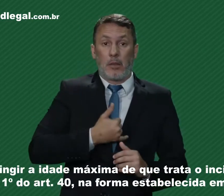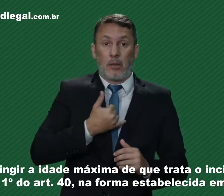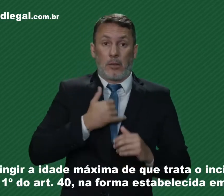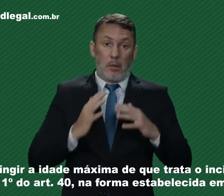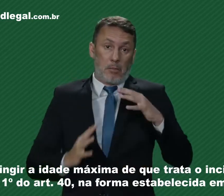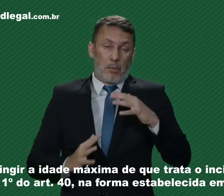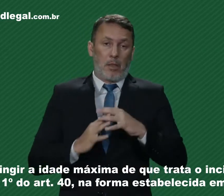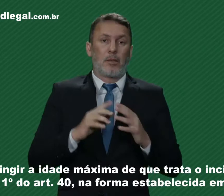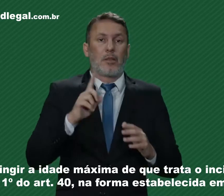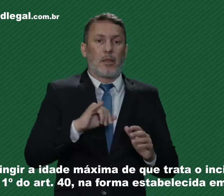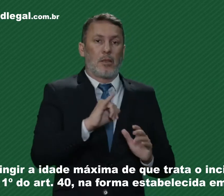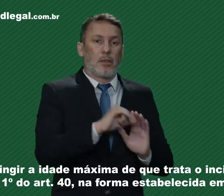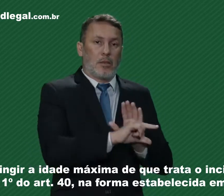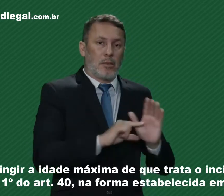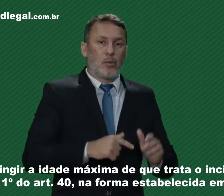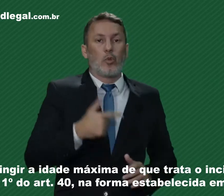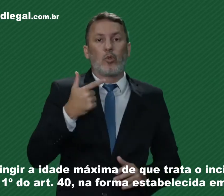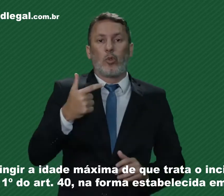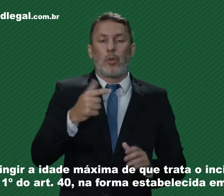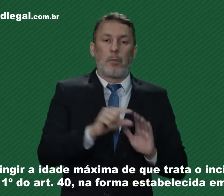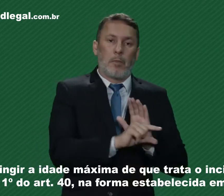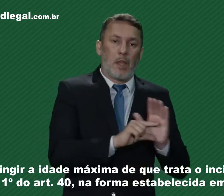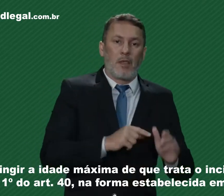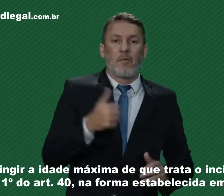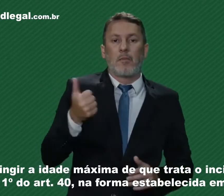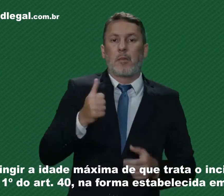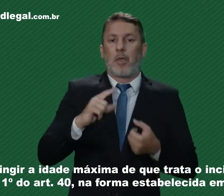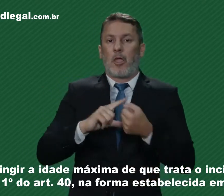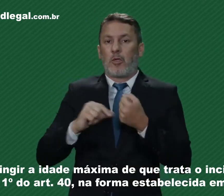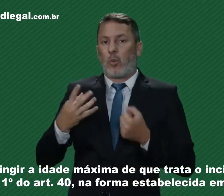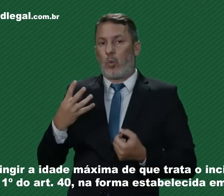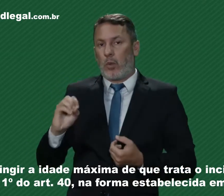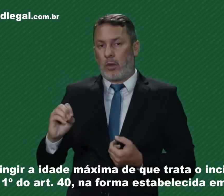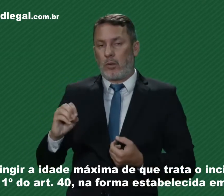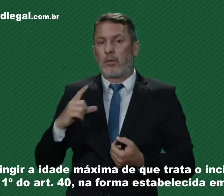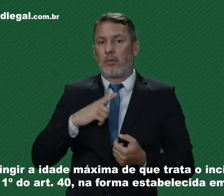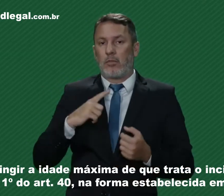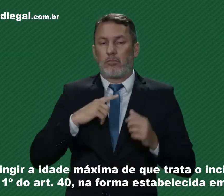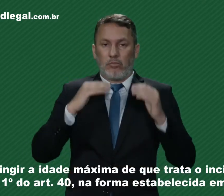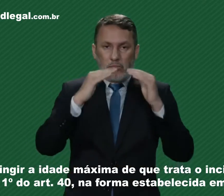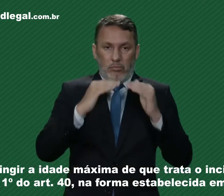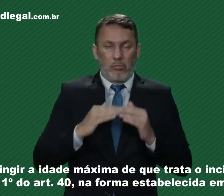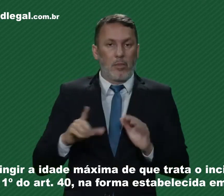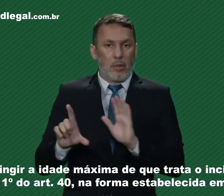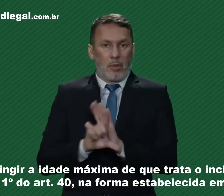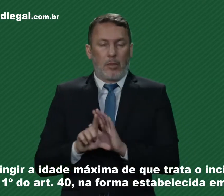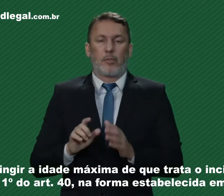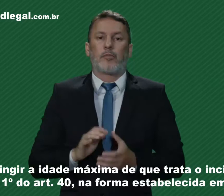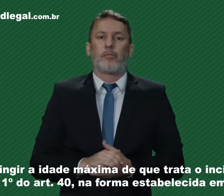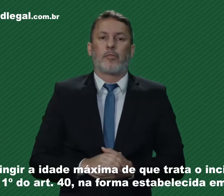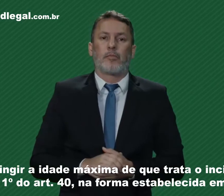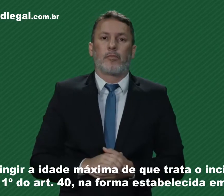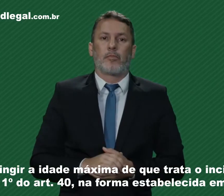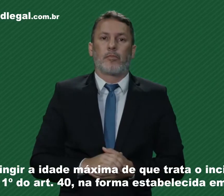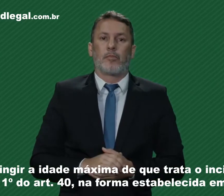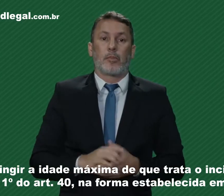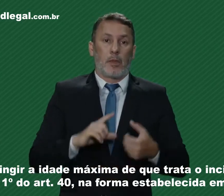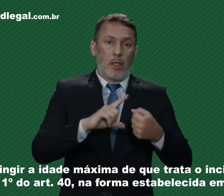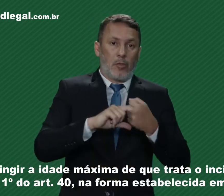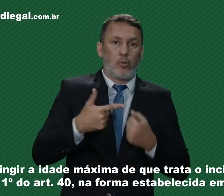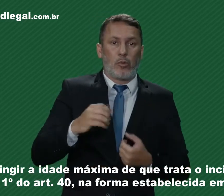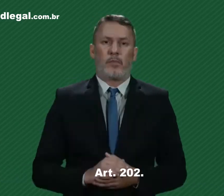idade máxima de que trata o inciso 2 do parágrafo 1º do artigo 40, na forma estabelecida em